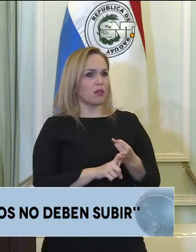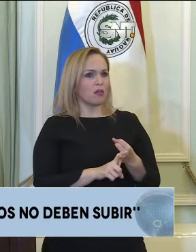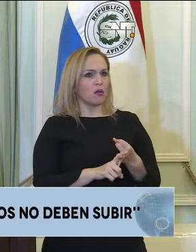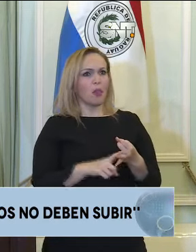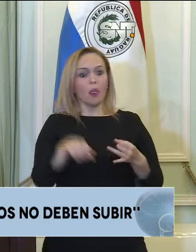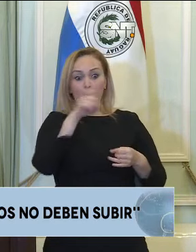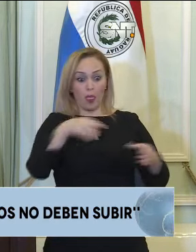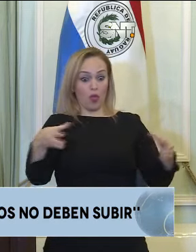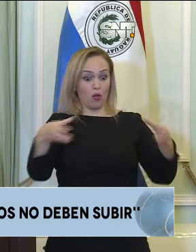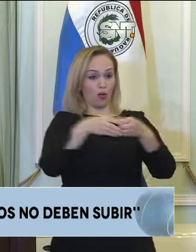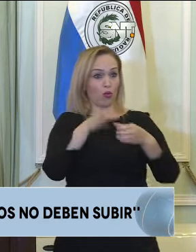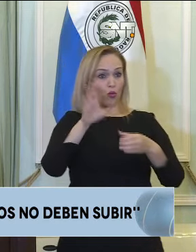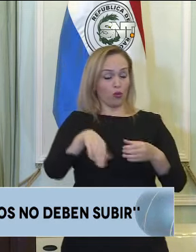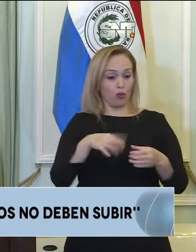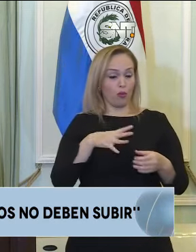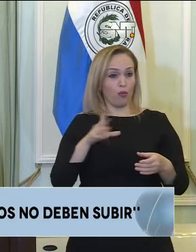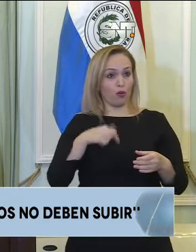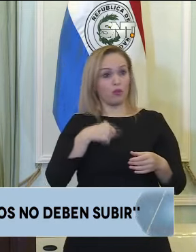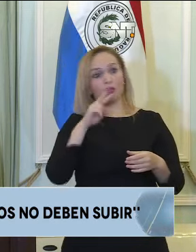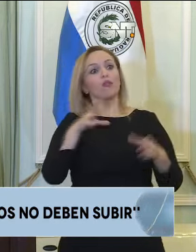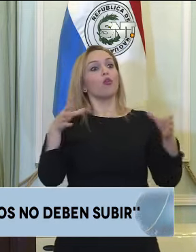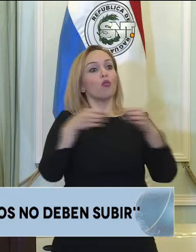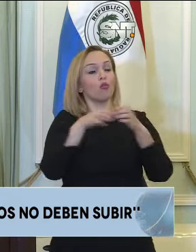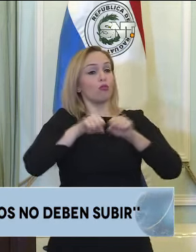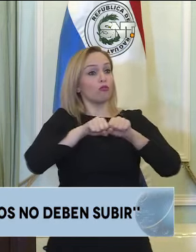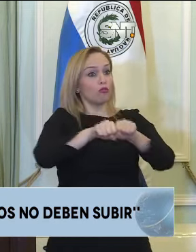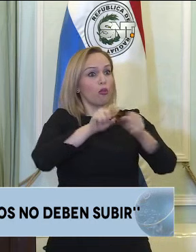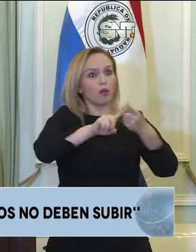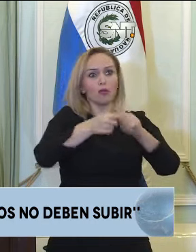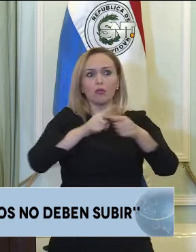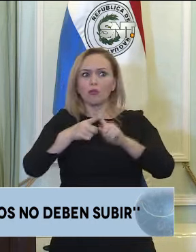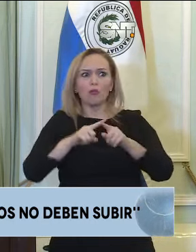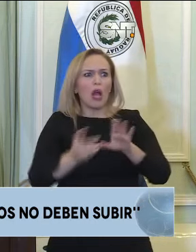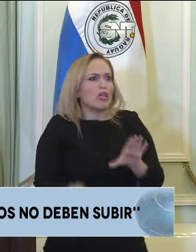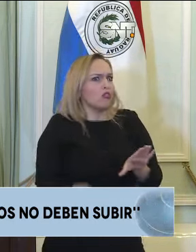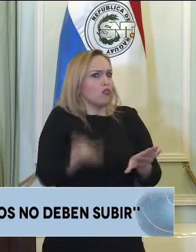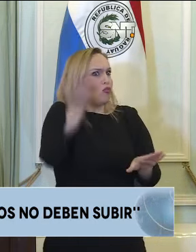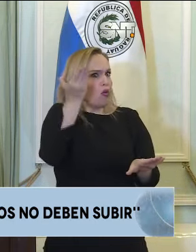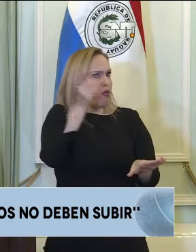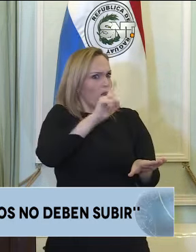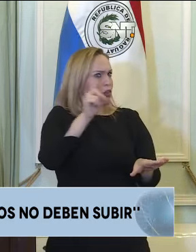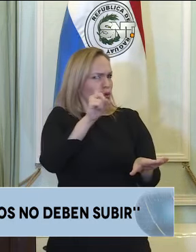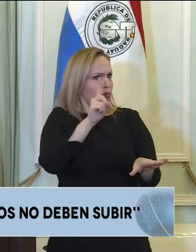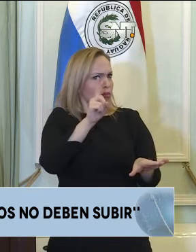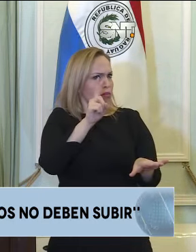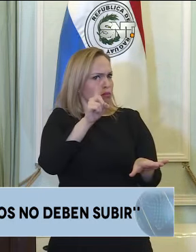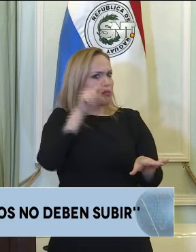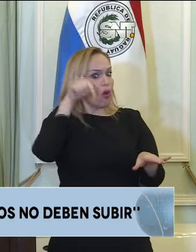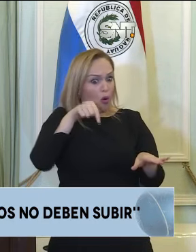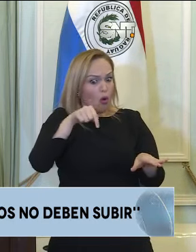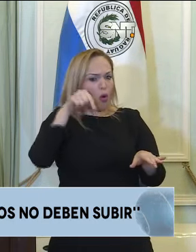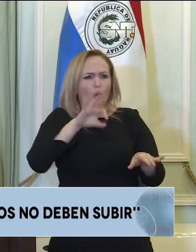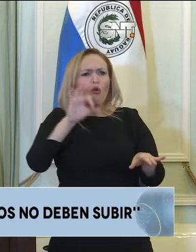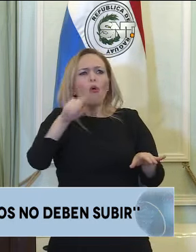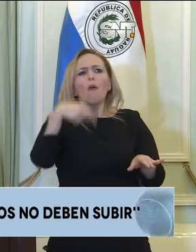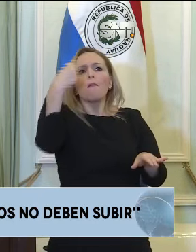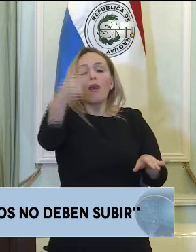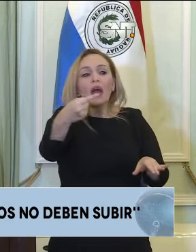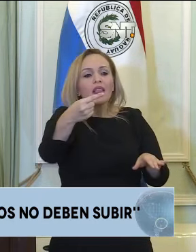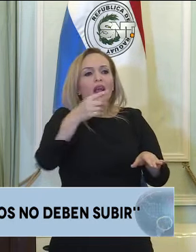Cámara de Paraguay al Supermercado, le puedo decir el acapazo, el compromiso de que no ha subido, y muy por el contrario, quitarán o ya anunciaron hoy, anunciarán mañana